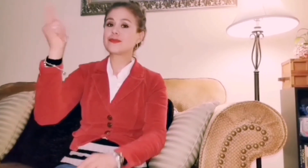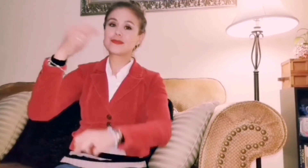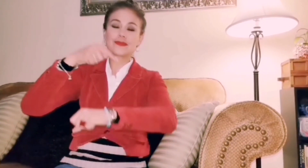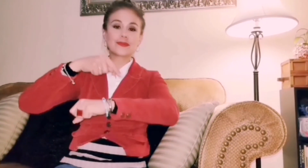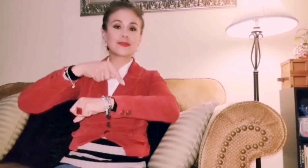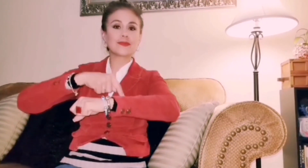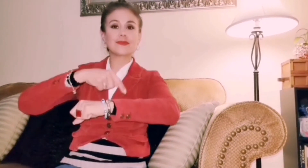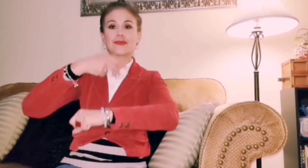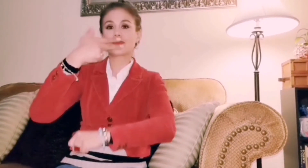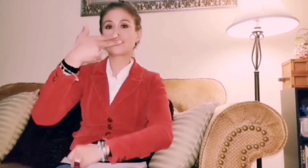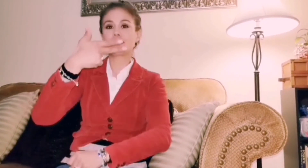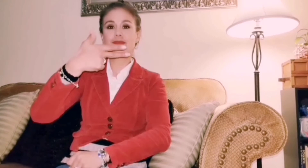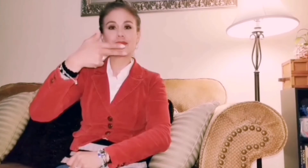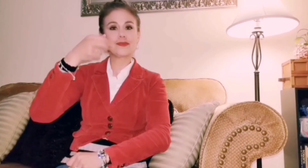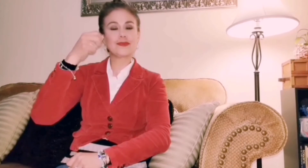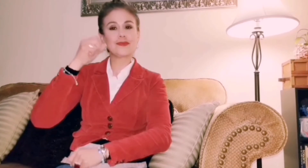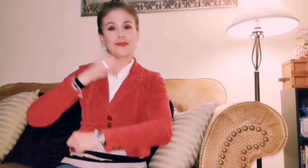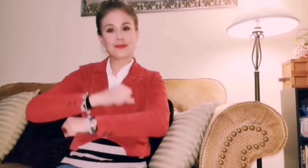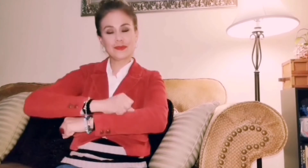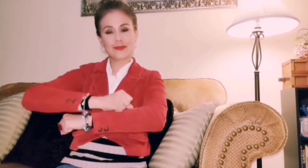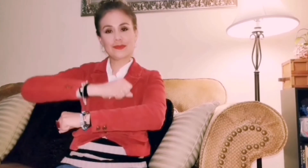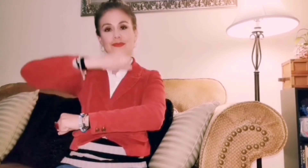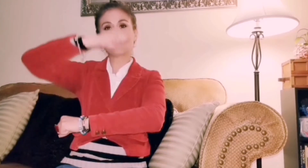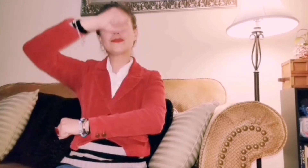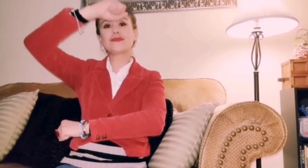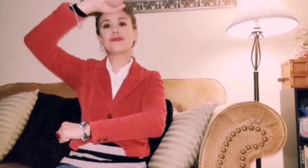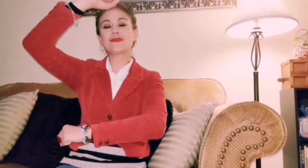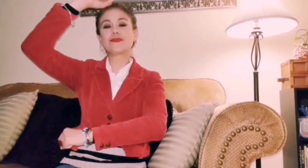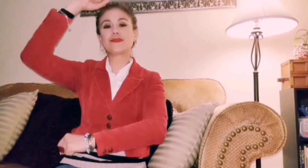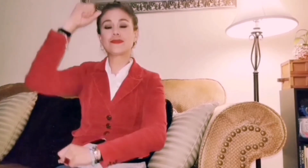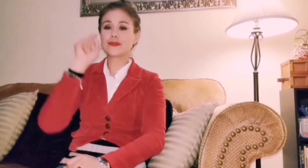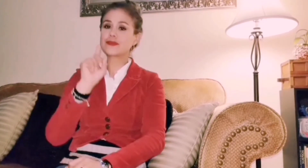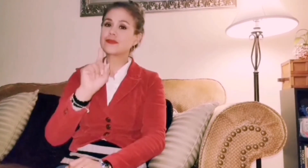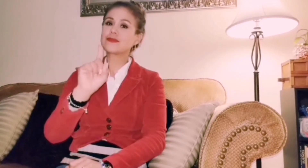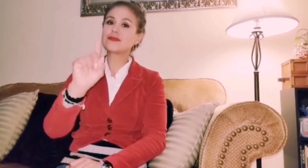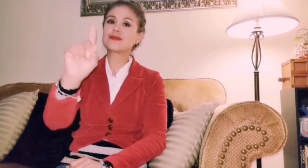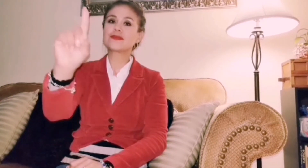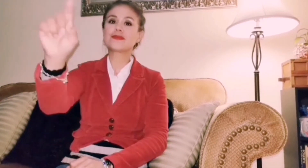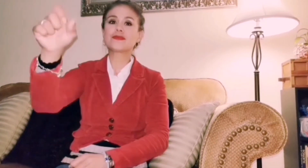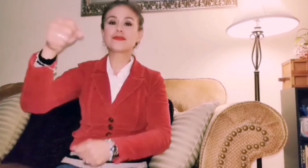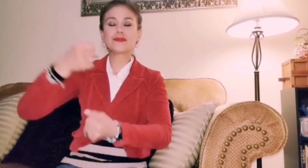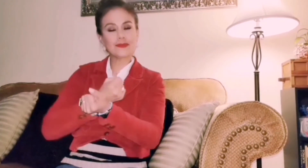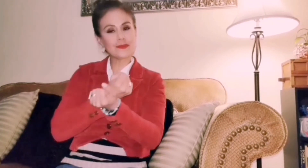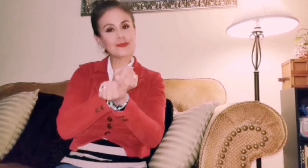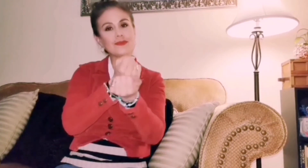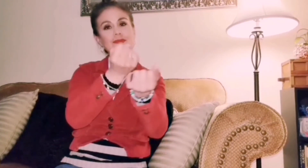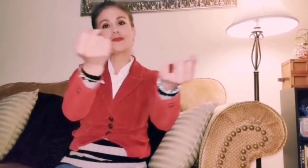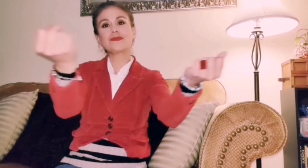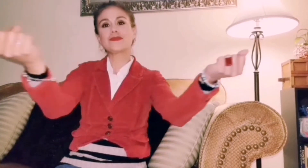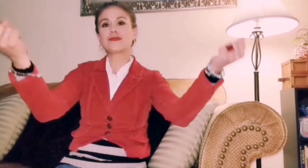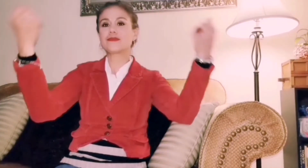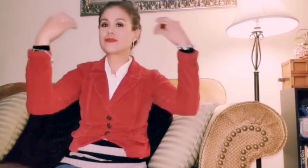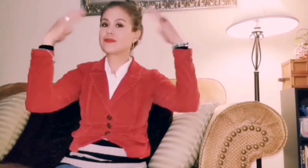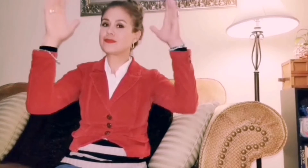Pero son las 8 y ha salido. Aplaudir a tu ventana me